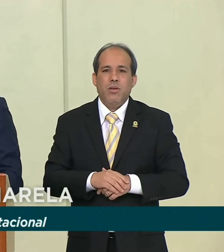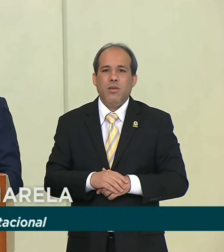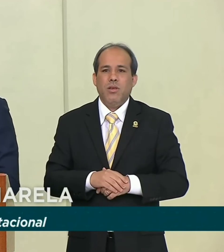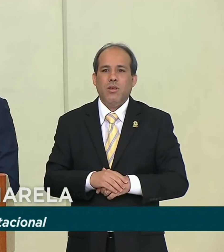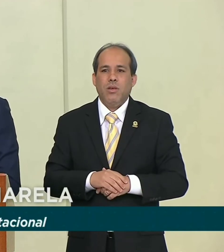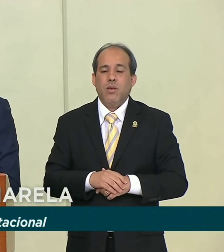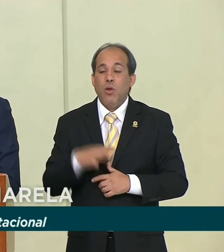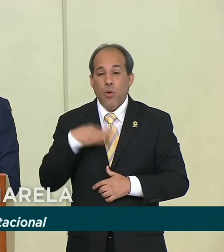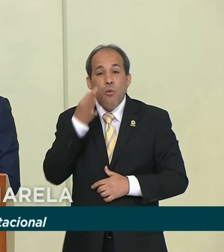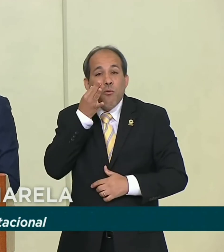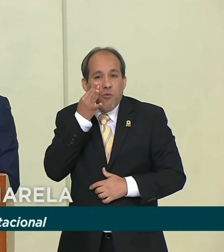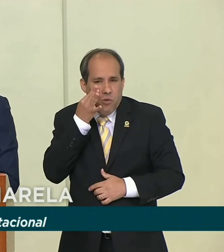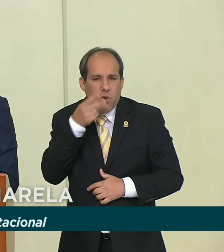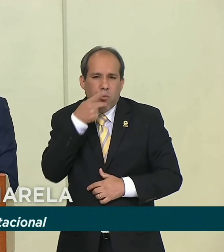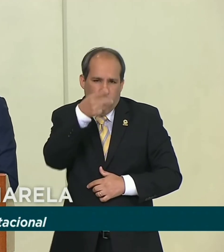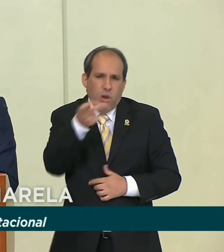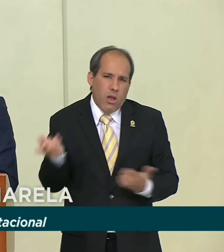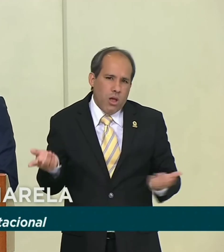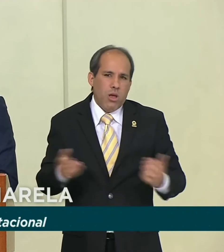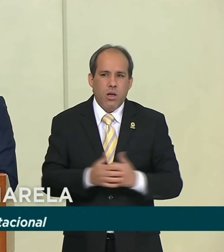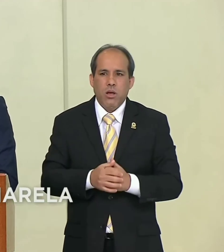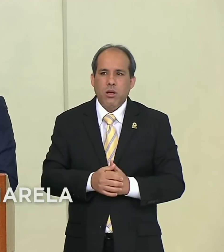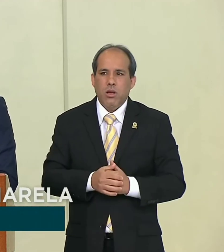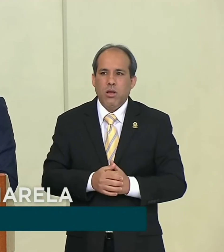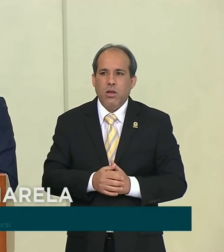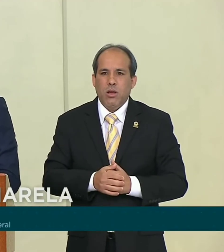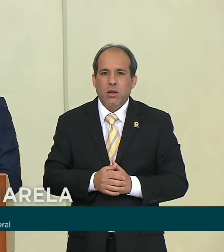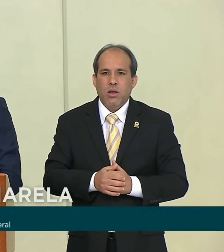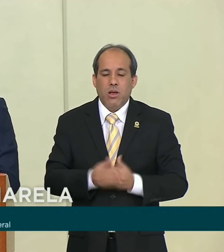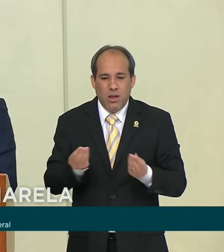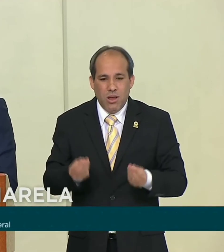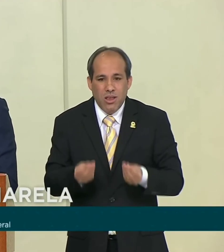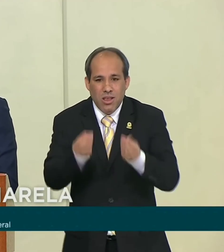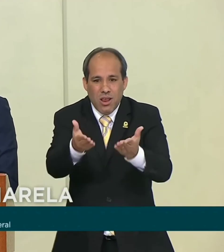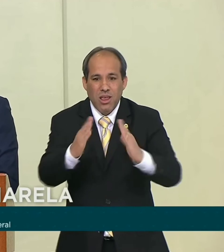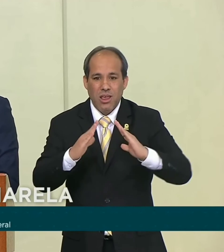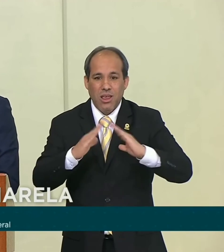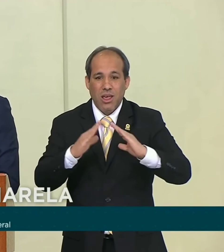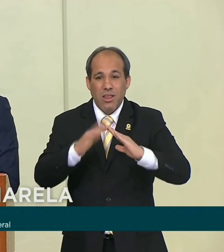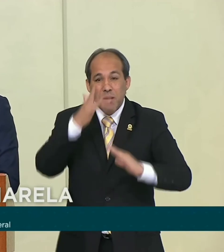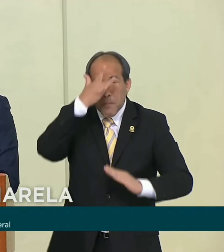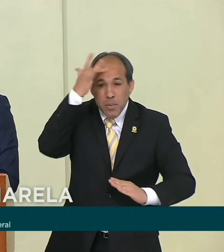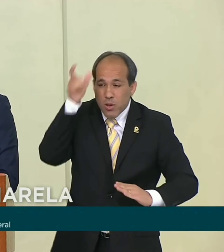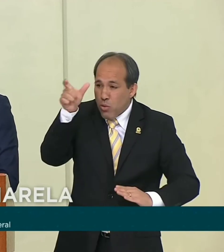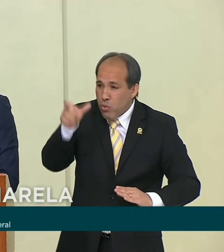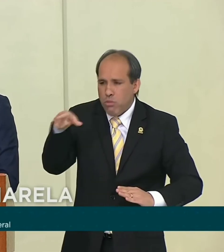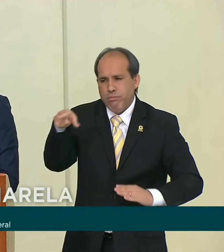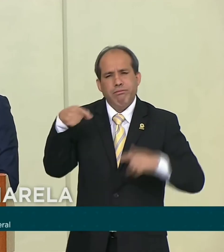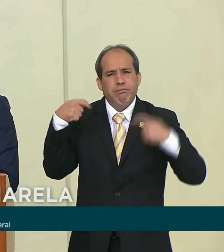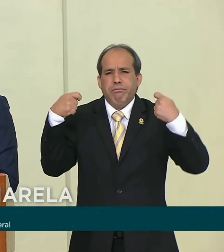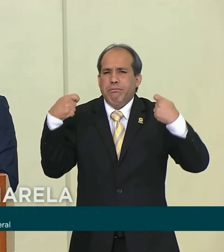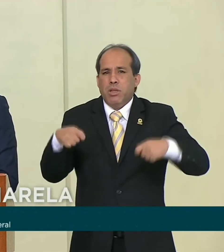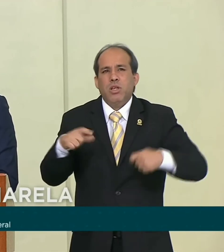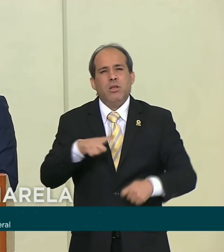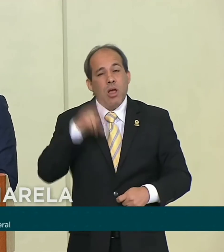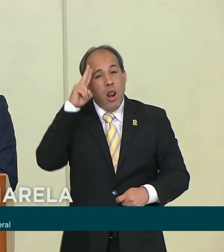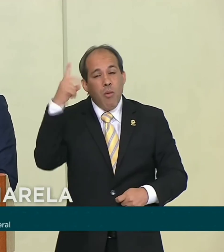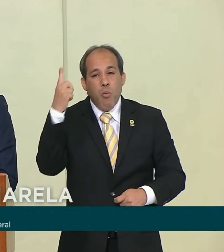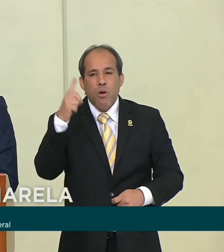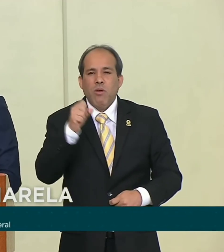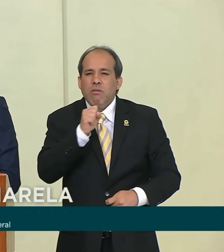falar o que eu vi né a gente entrega mais casas para pessoas que precisam e tinha uma